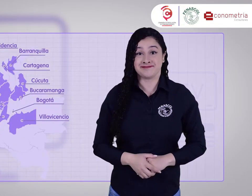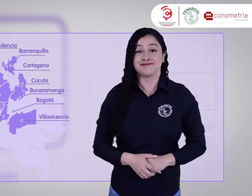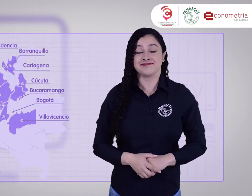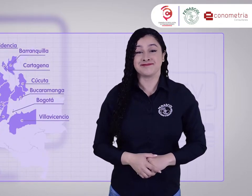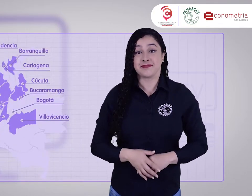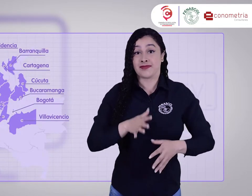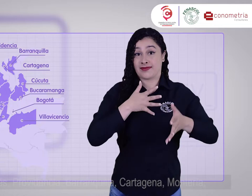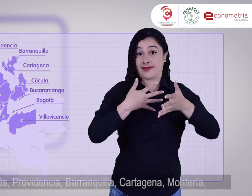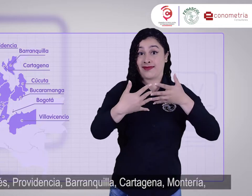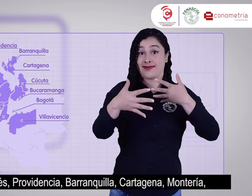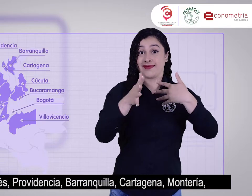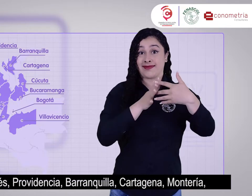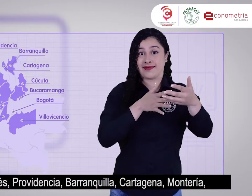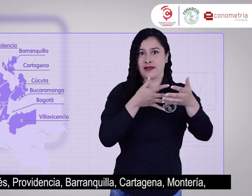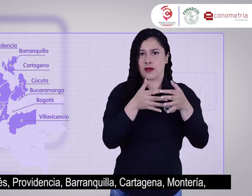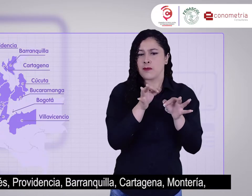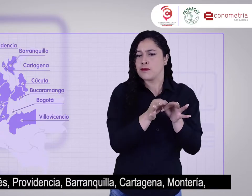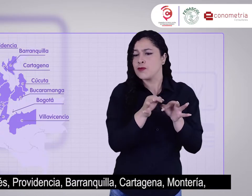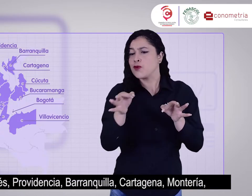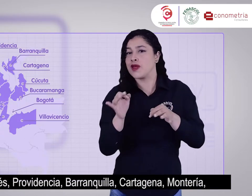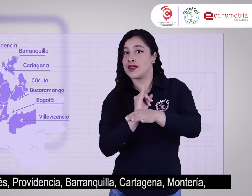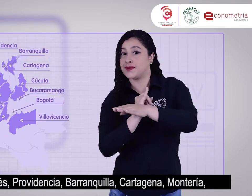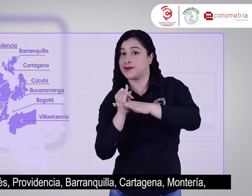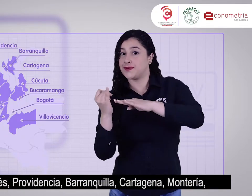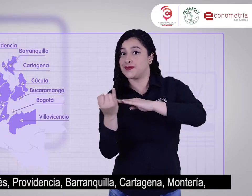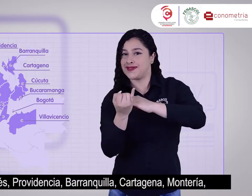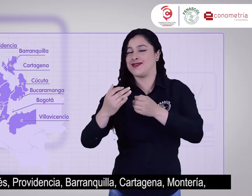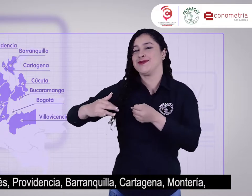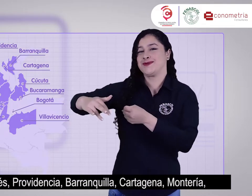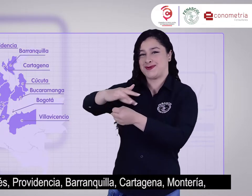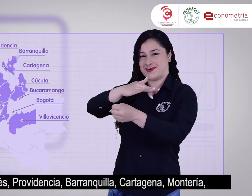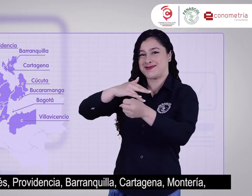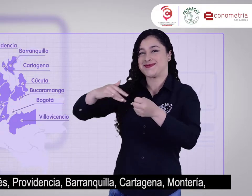San Andrés Providencia